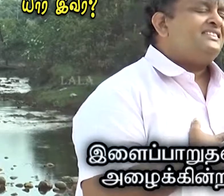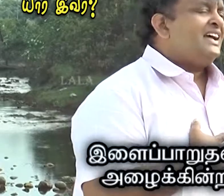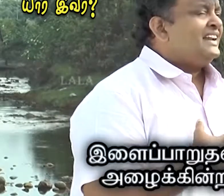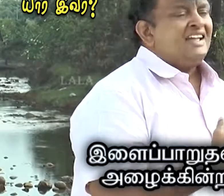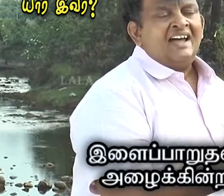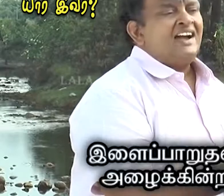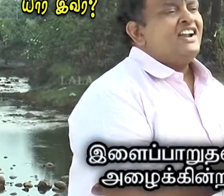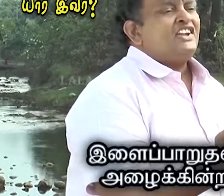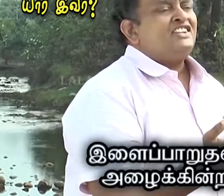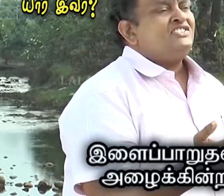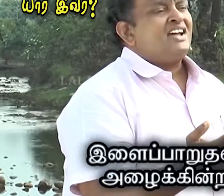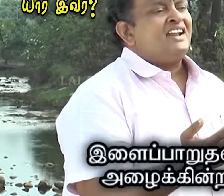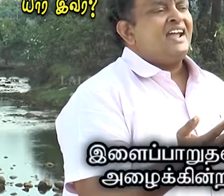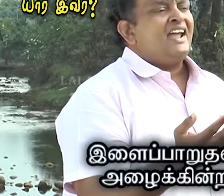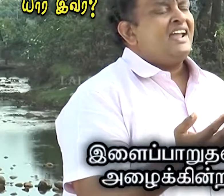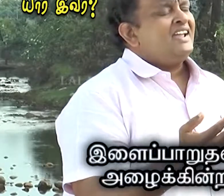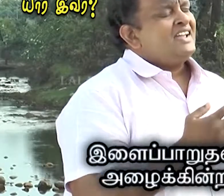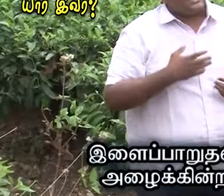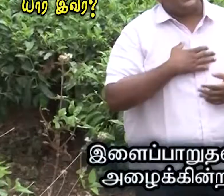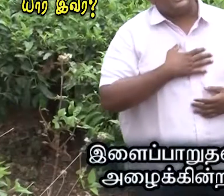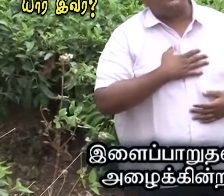இளைப்பாறுதல் தர அழைக்கின்றாரே,